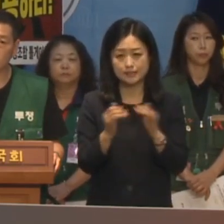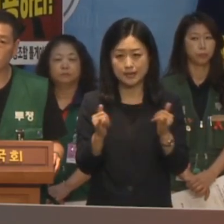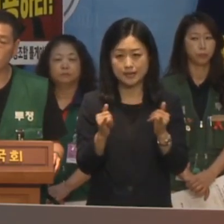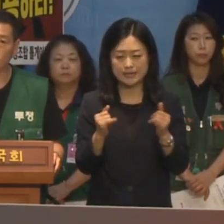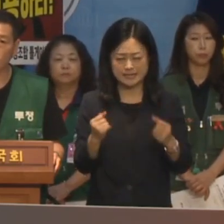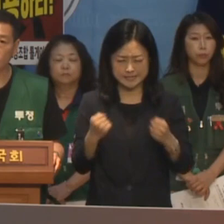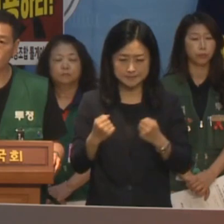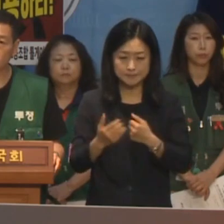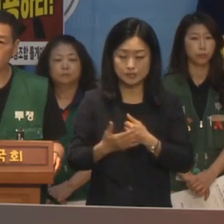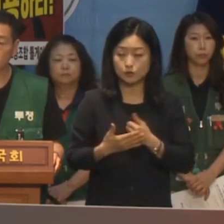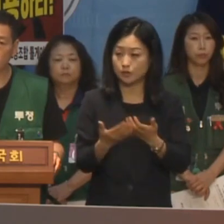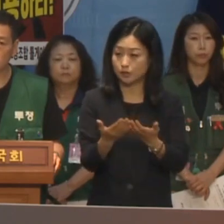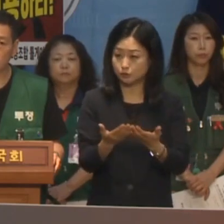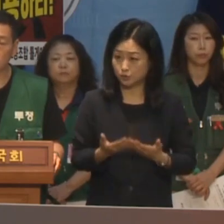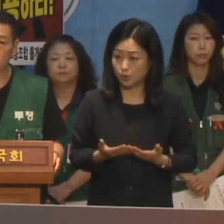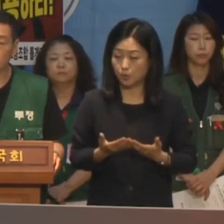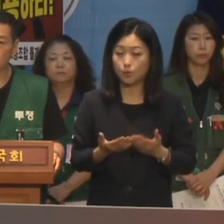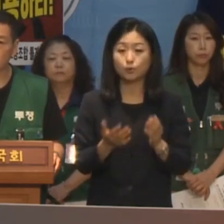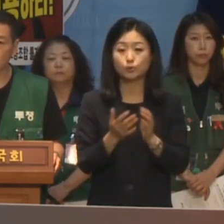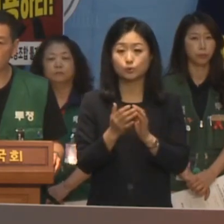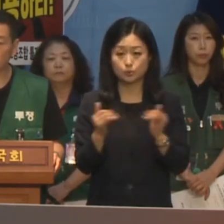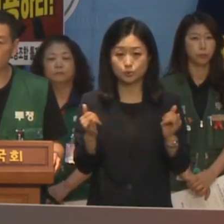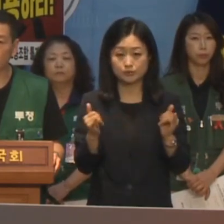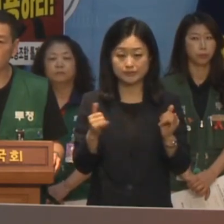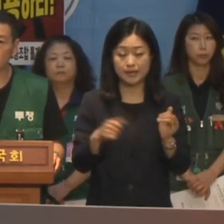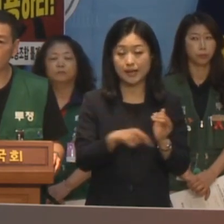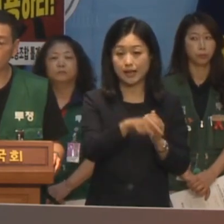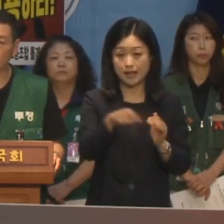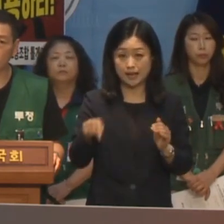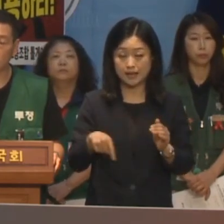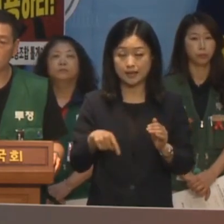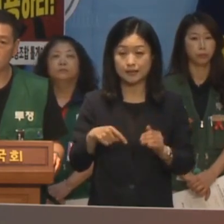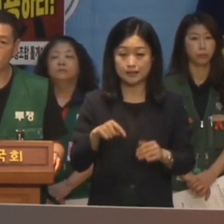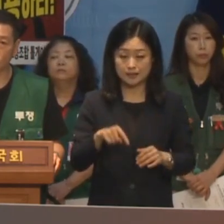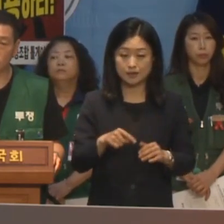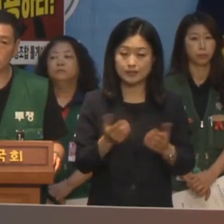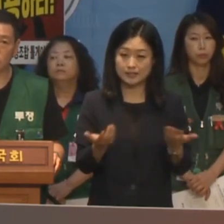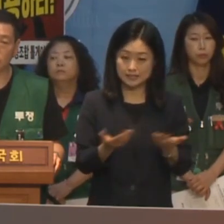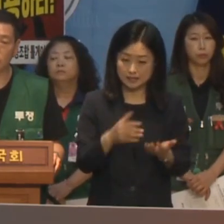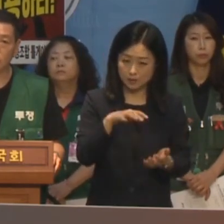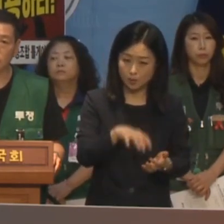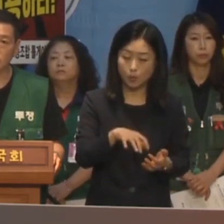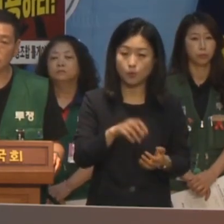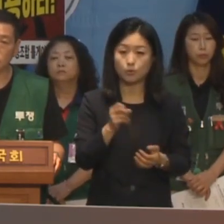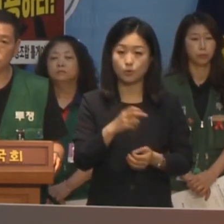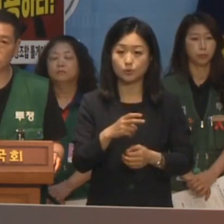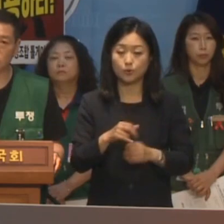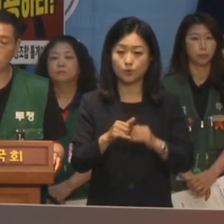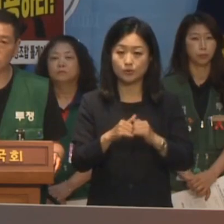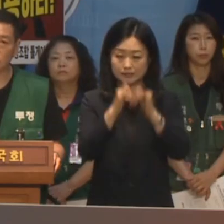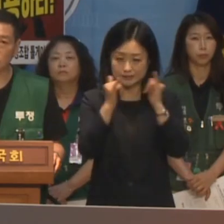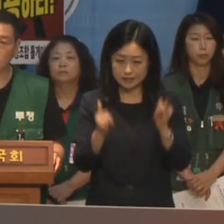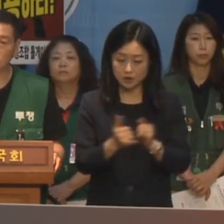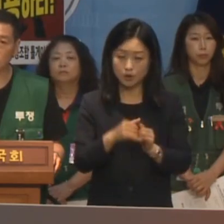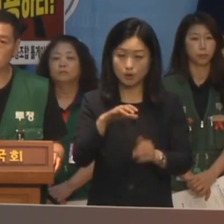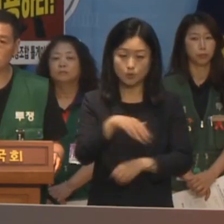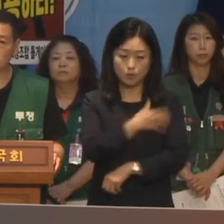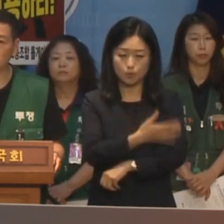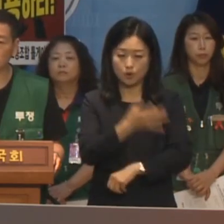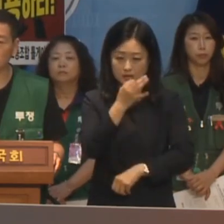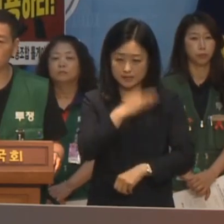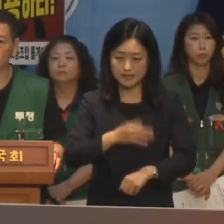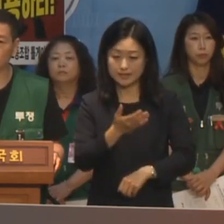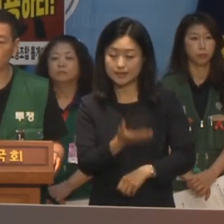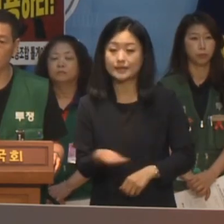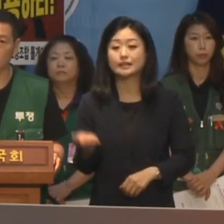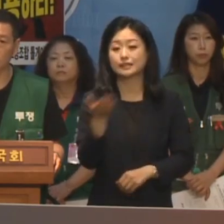잃지 않고 노동조합을 통해서 자신의 현장과 사회와 자신들의 권익을 향상시킬 수 있는 그런 힘찬